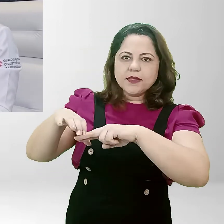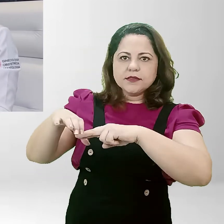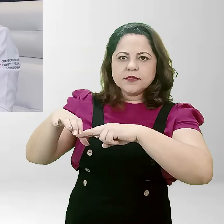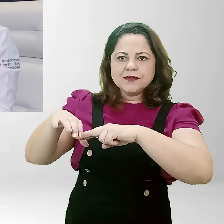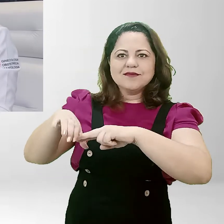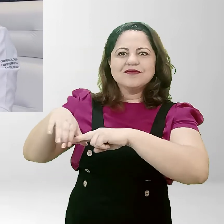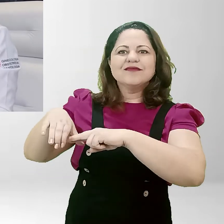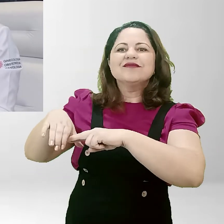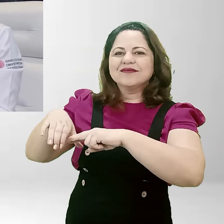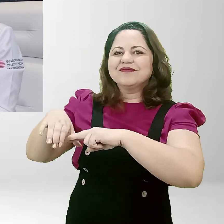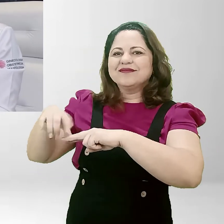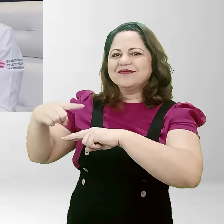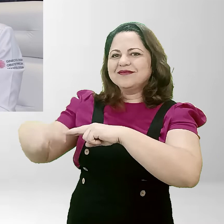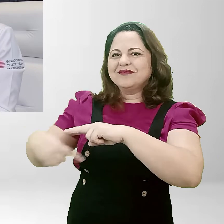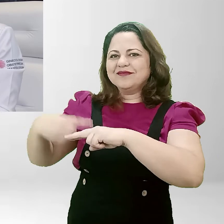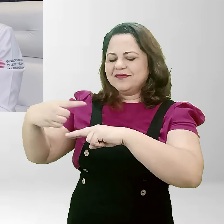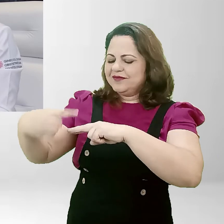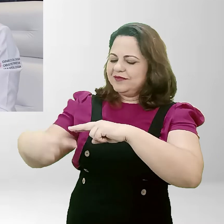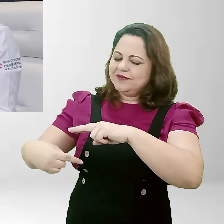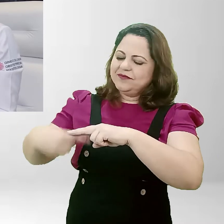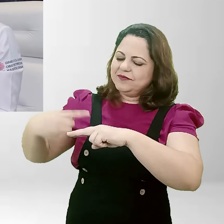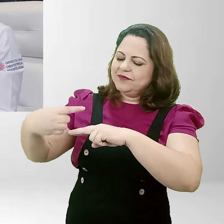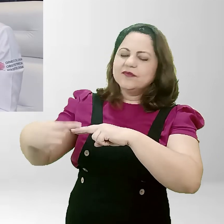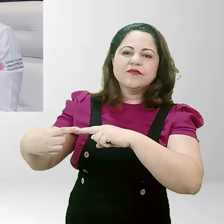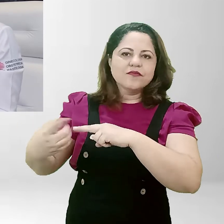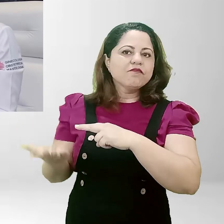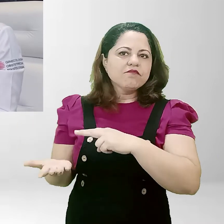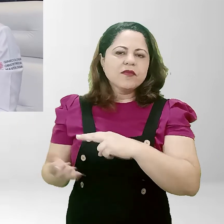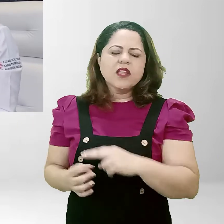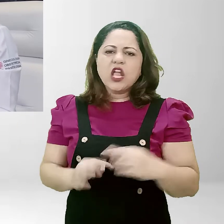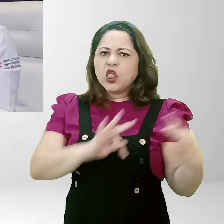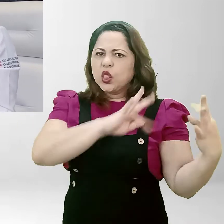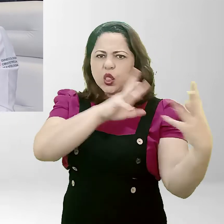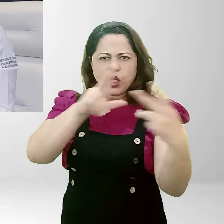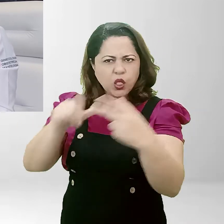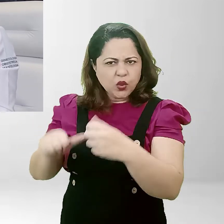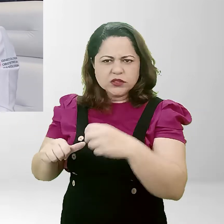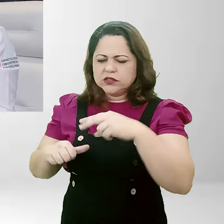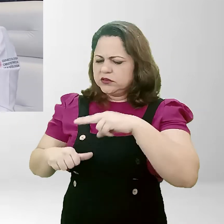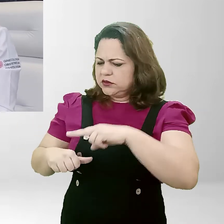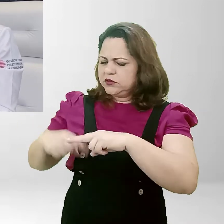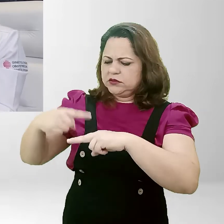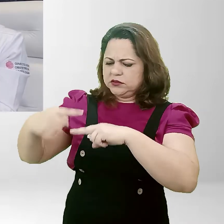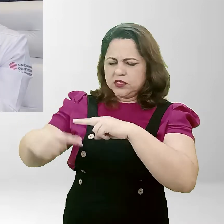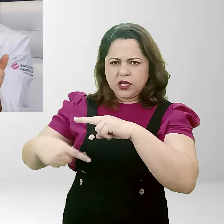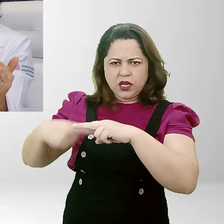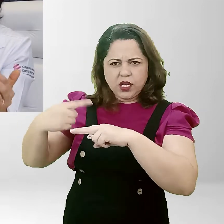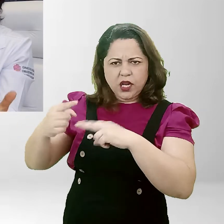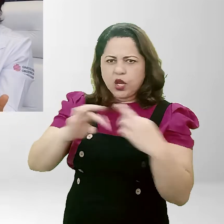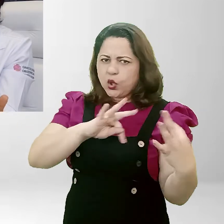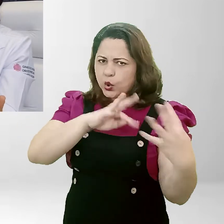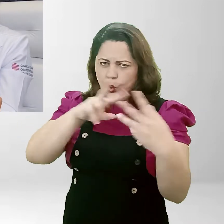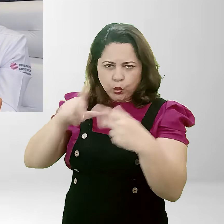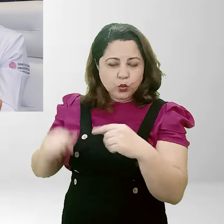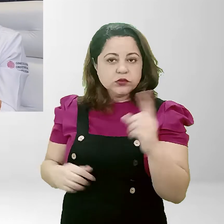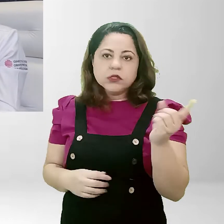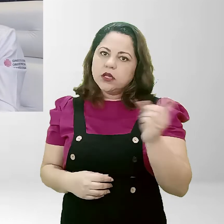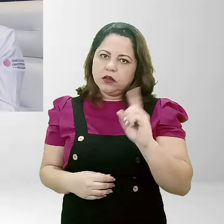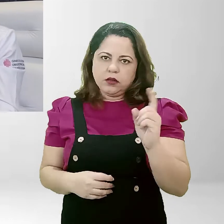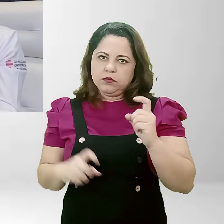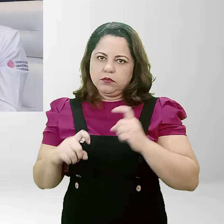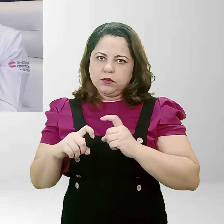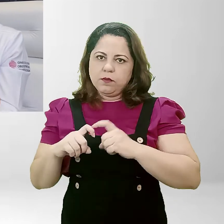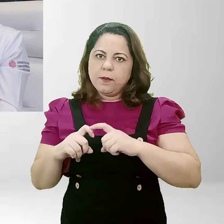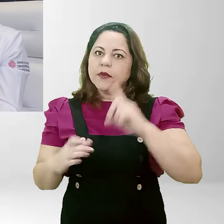cirurgia geralmente, e nem toda mulher vai ser submetida à radioterapia. De acordo com o estadiamento e com o